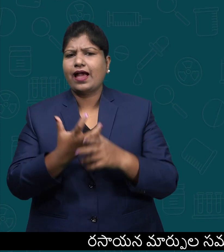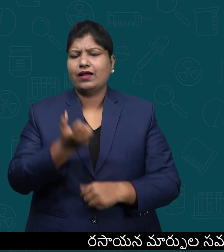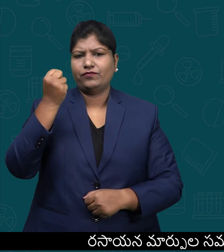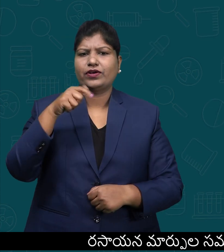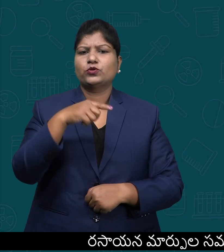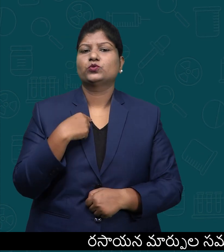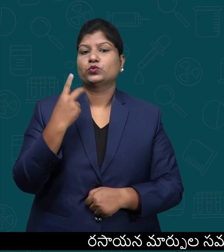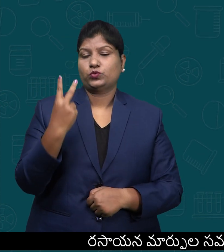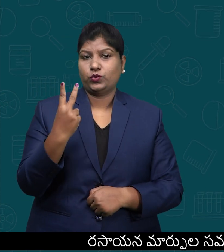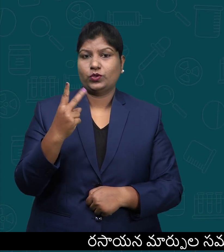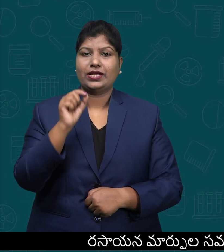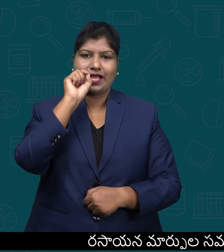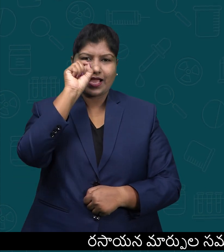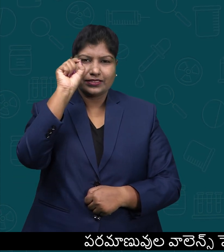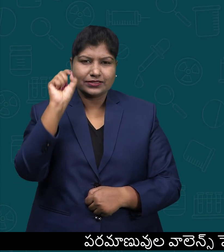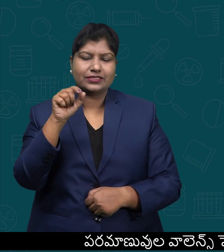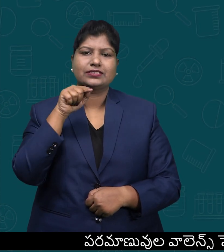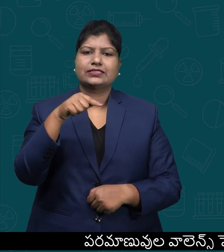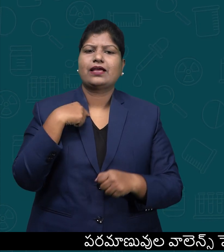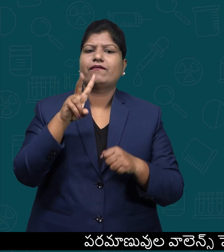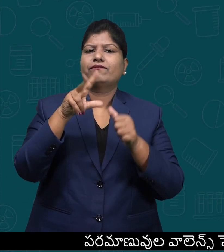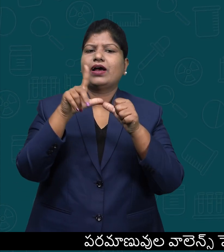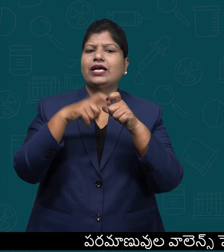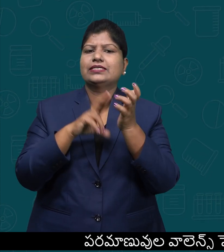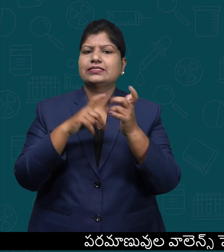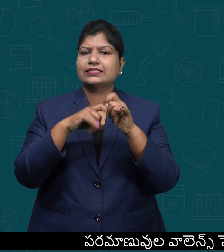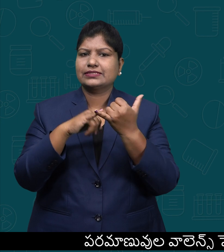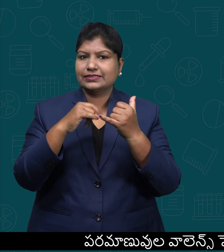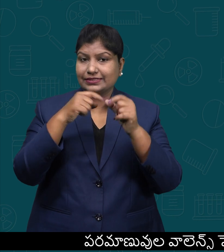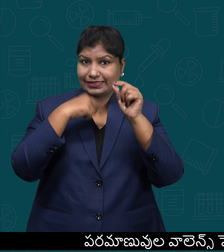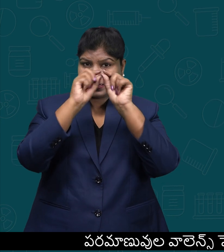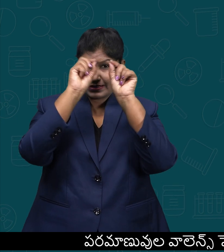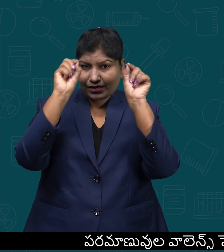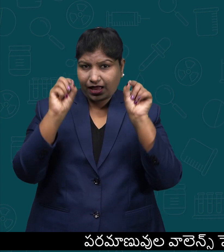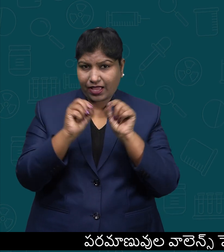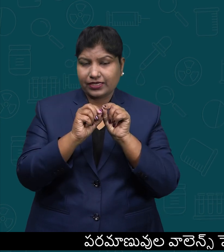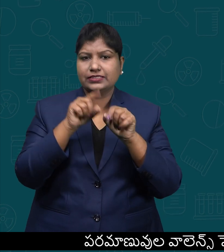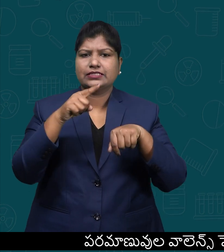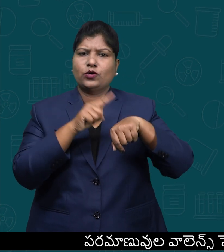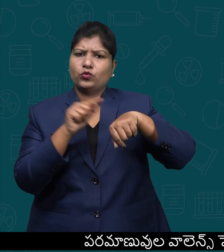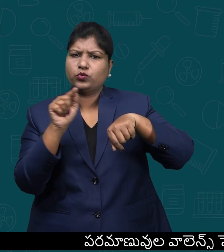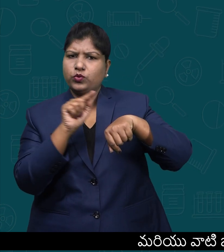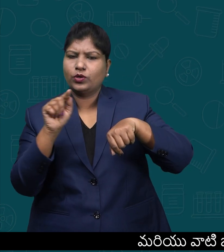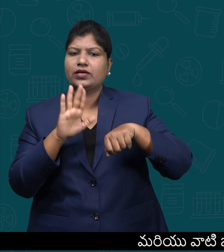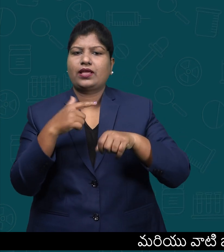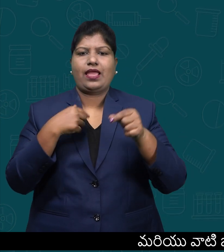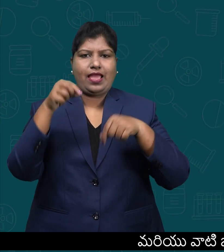2 ఎలక్ట్రాన్లను వాటి పరమాణువుల వాలెన్స్ షెల్లలోకి పొందేందుకు ప్రయత్నిస్తాయి మరియు వాటి